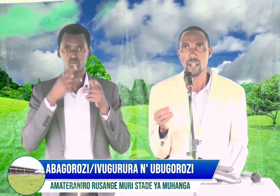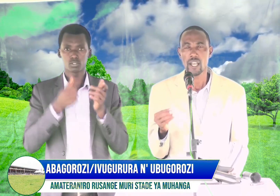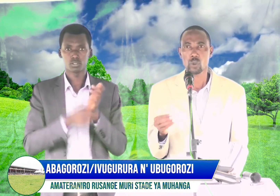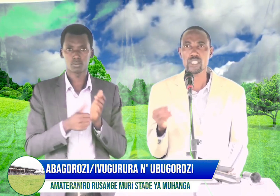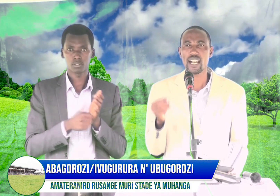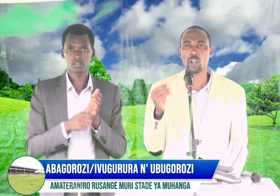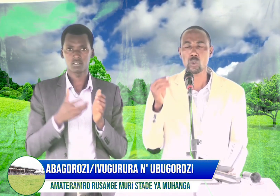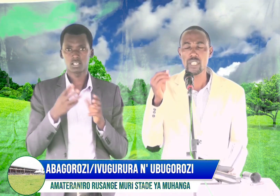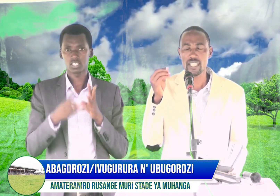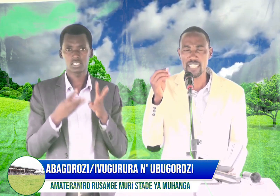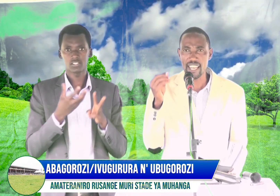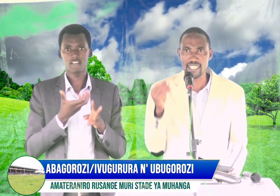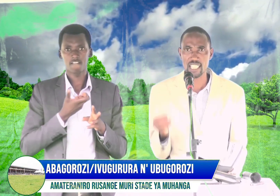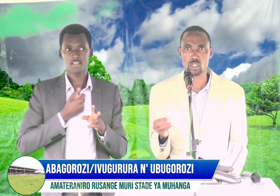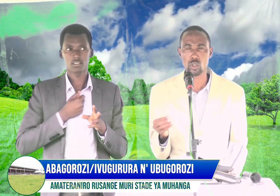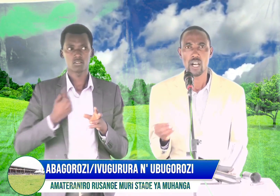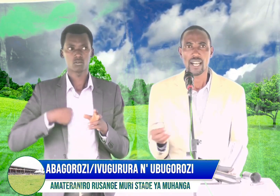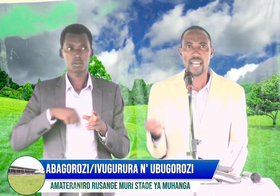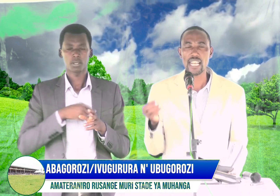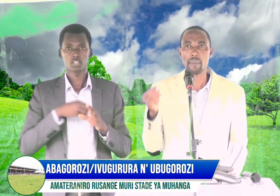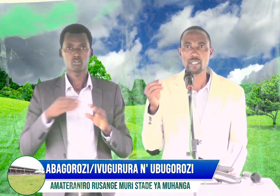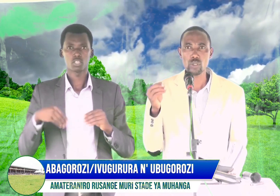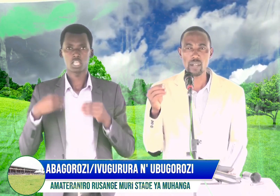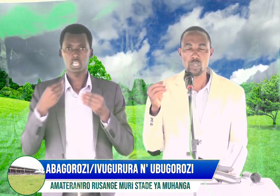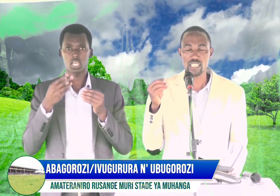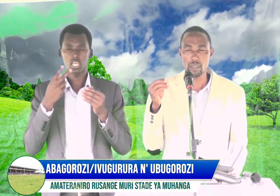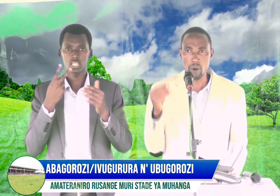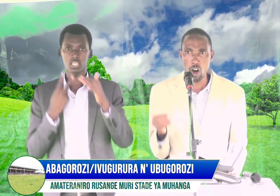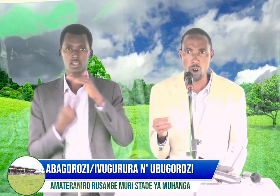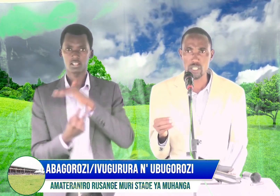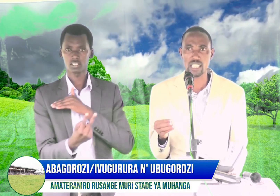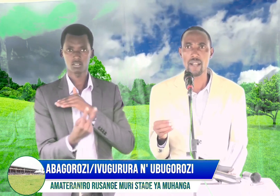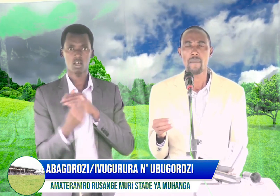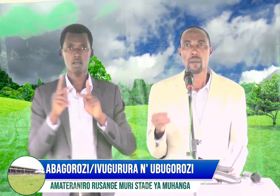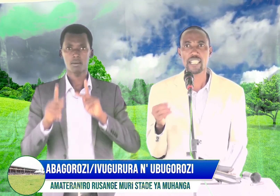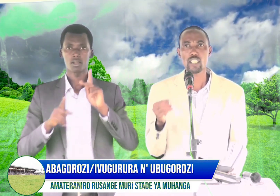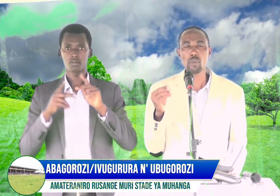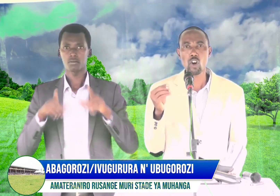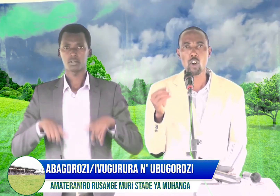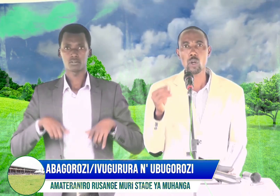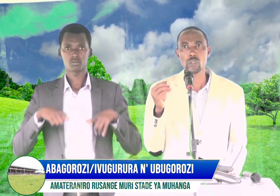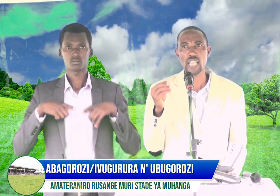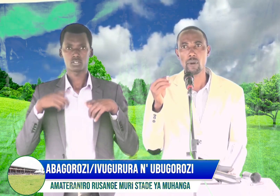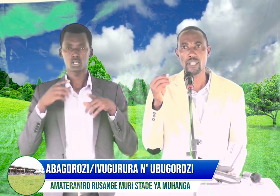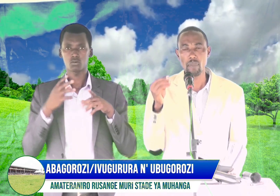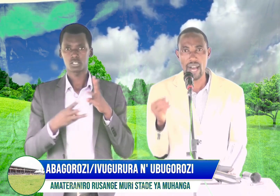ifite kugira ngo tuyikerekezo kandi abatuye ku isi bose